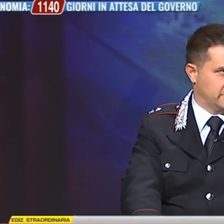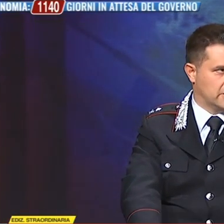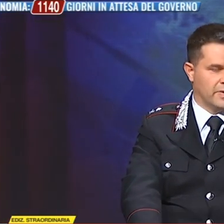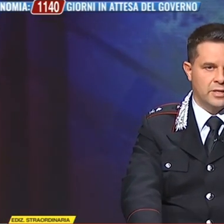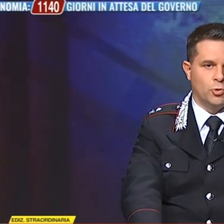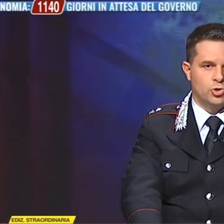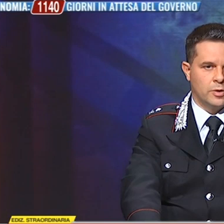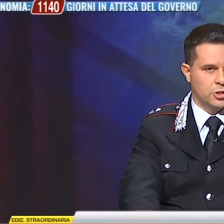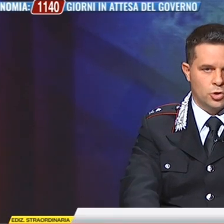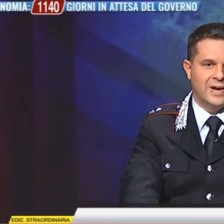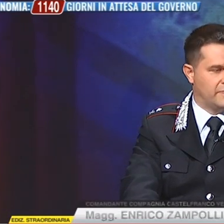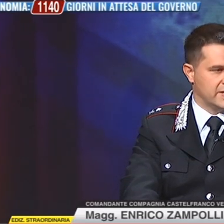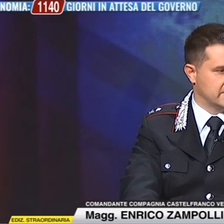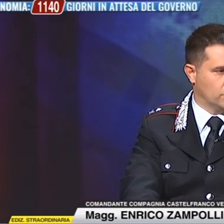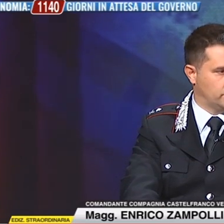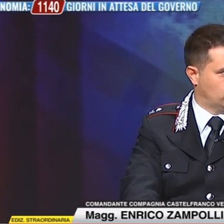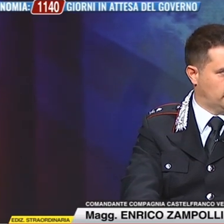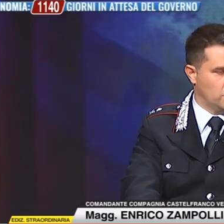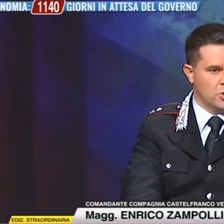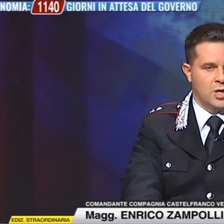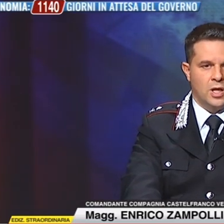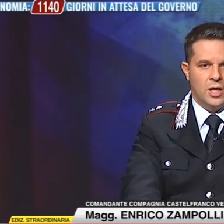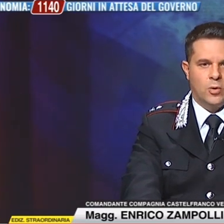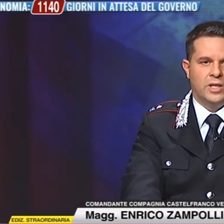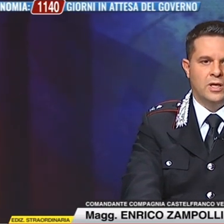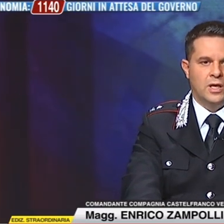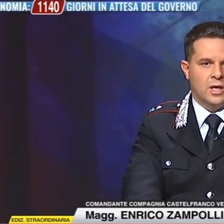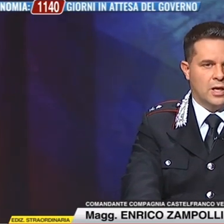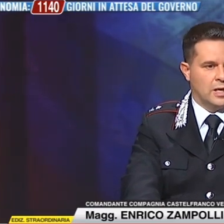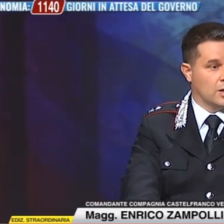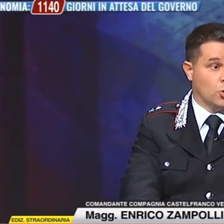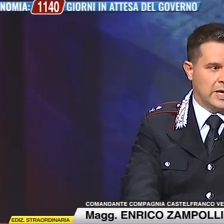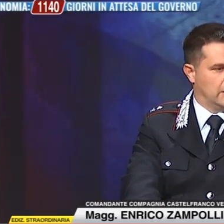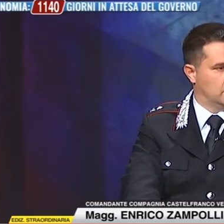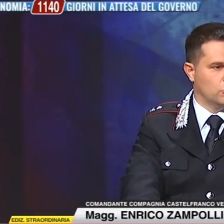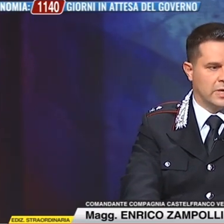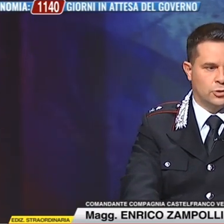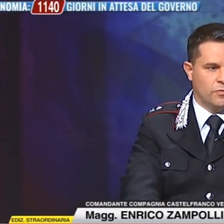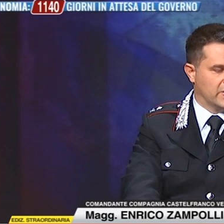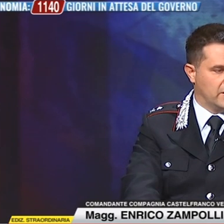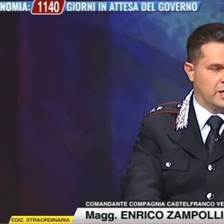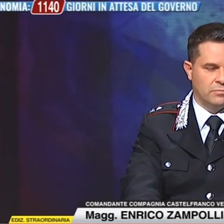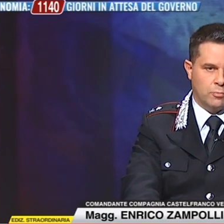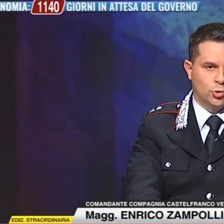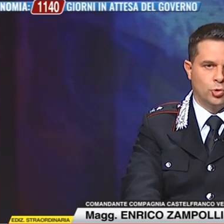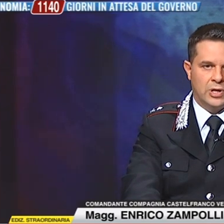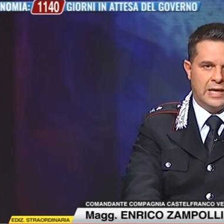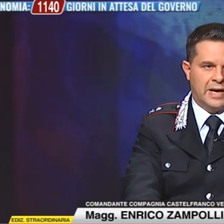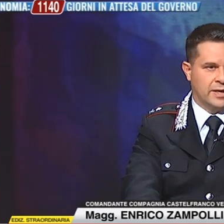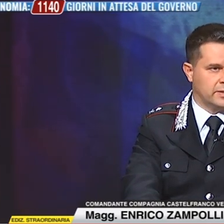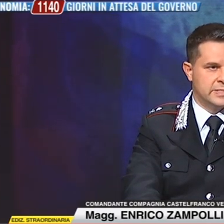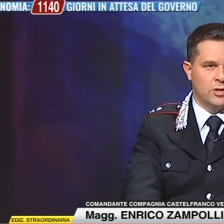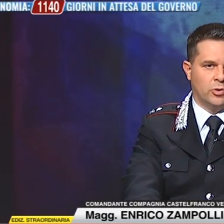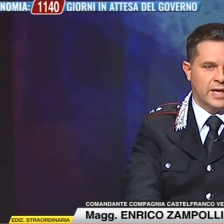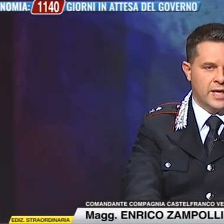vari aspetti, varie tipologie, quindi sono varie variazioni purtroppo. E quindi ora una truffa che è opportuno